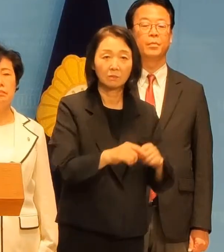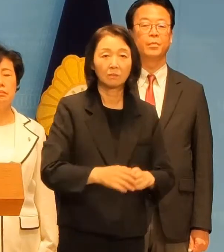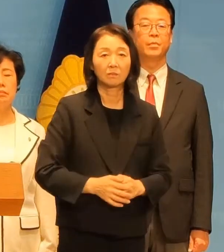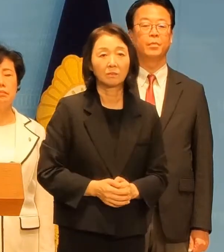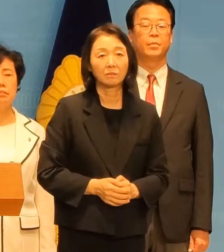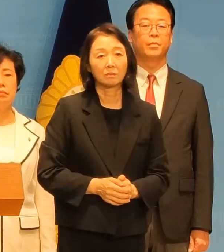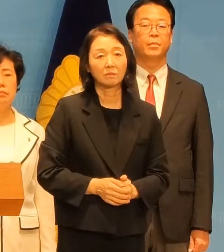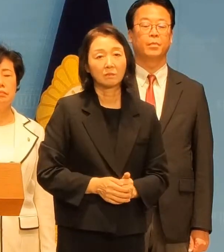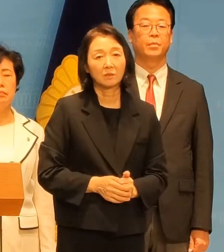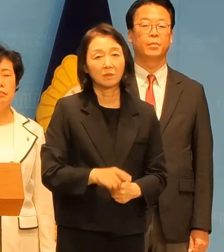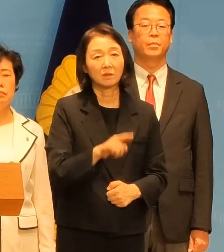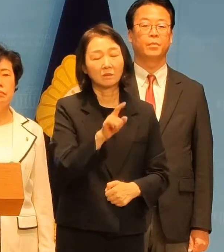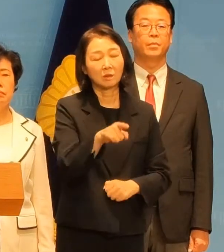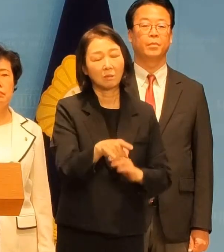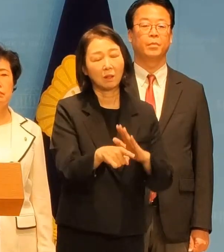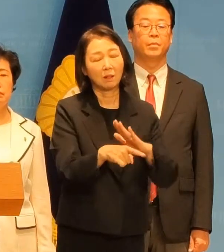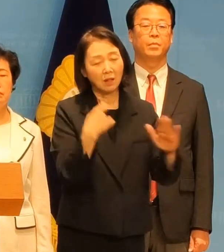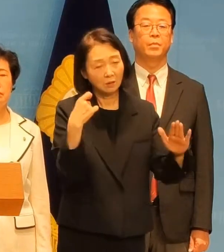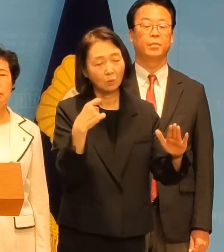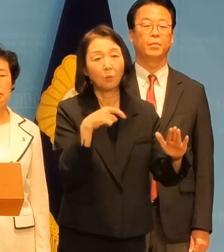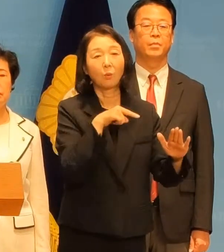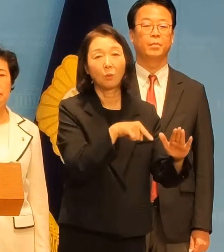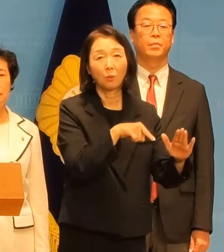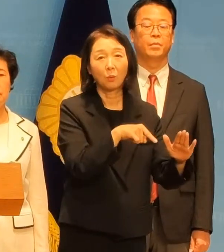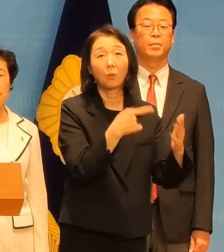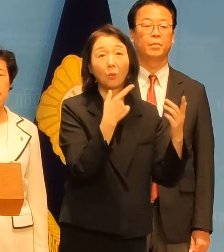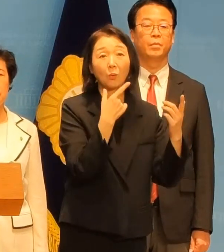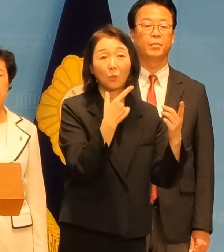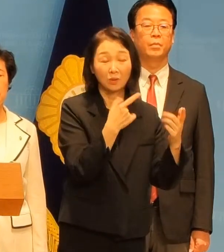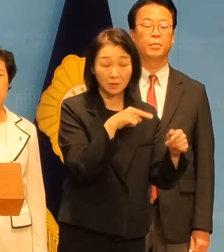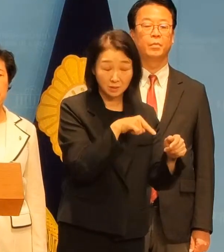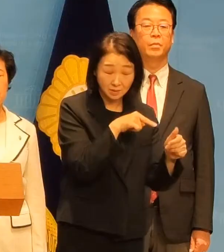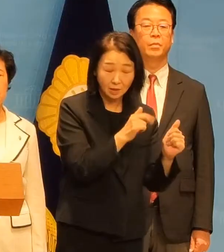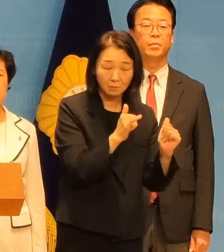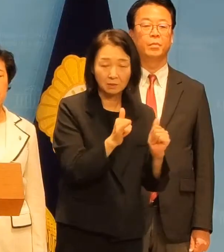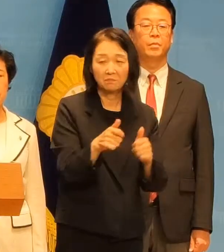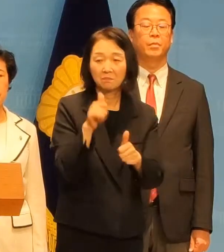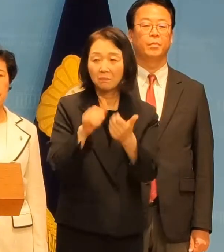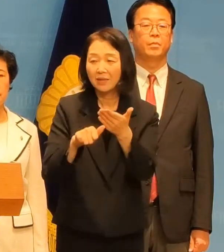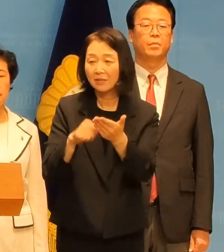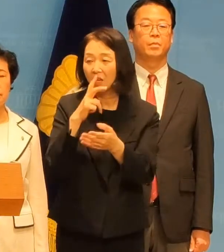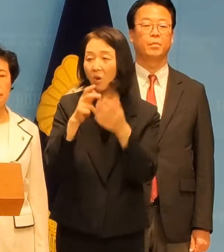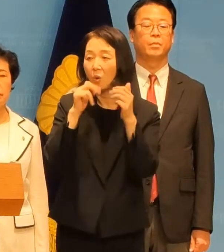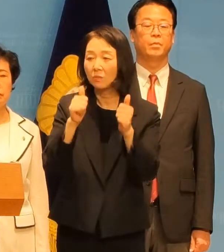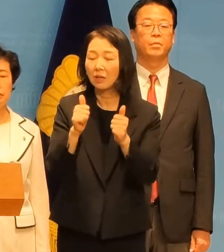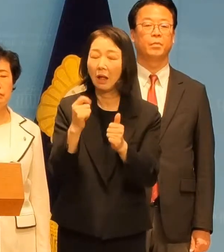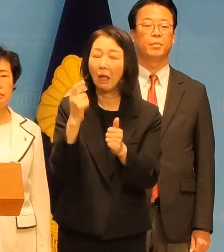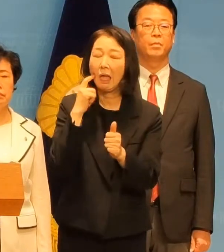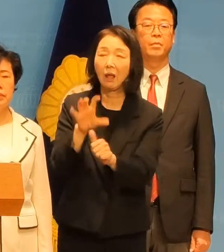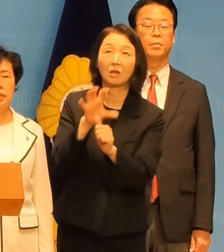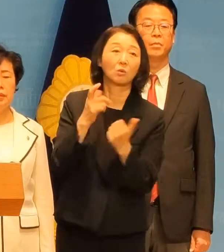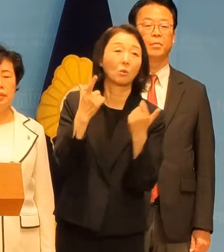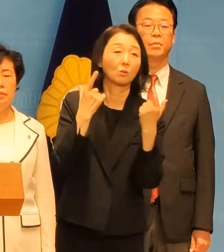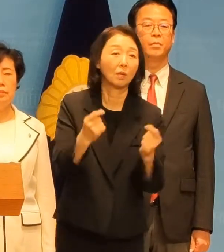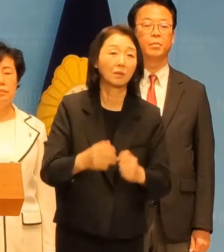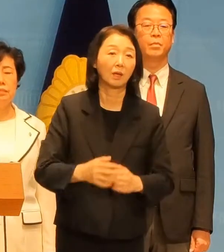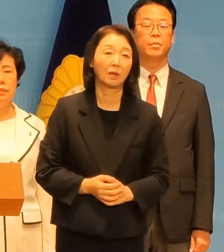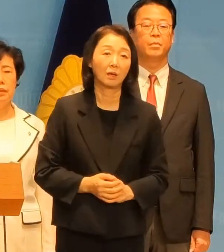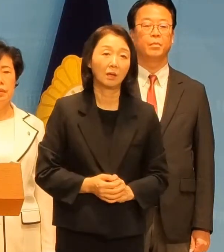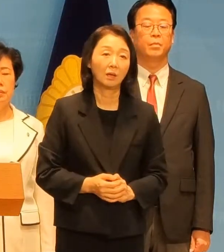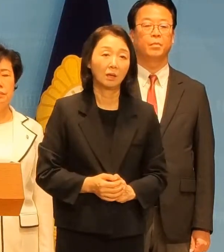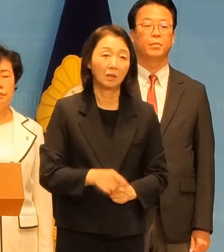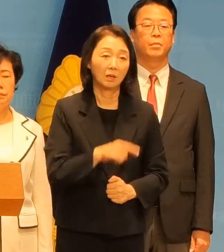정말 강도가 판사, 검사를 사칭하는 꼴이라고 볼 것입니다. 민주당의 이러한 행위는 입법